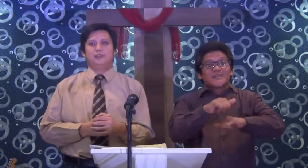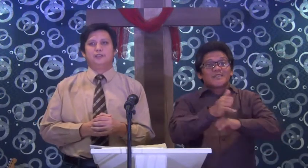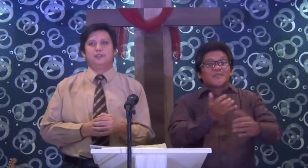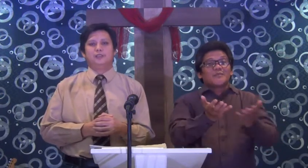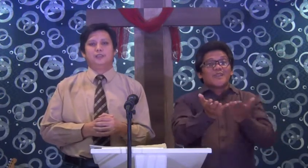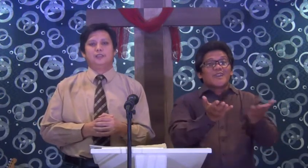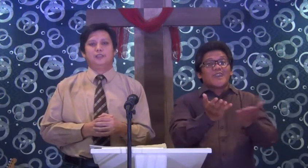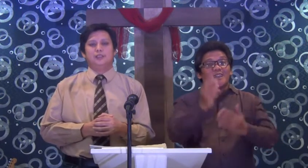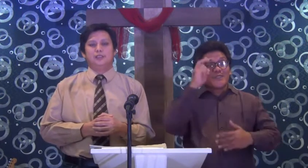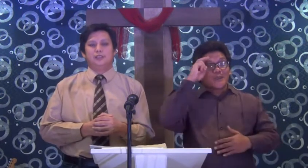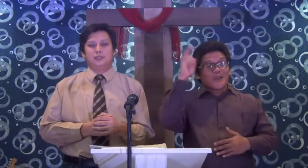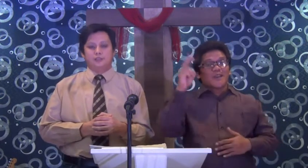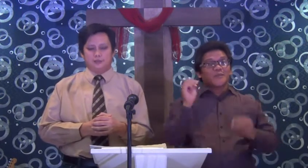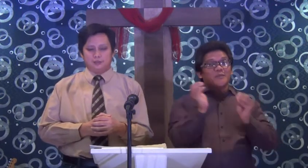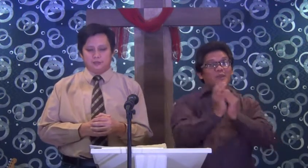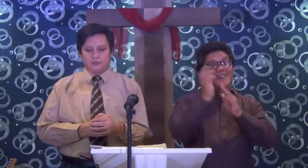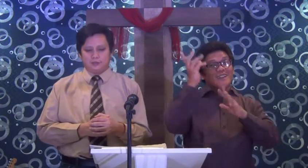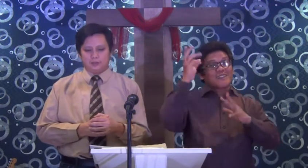Tuhan.